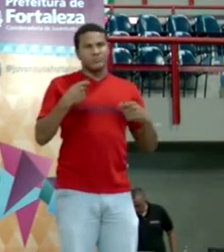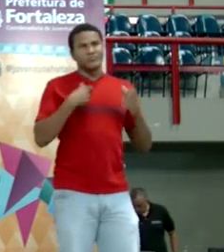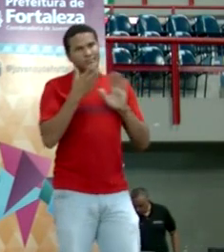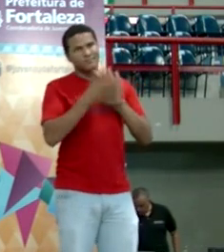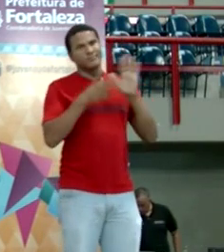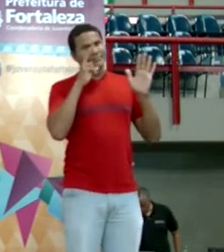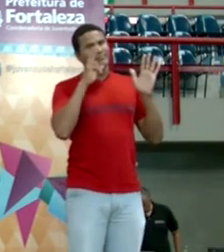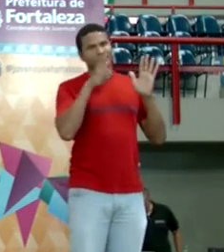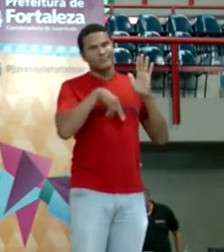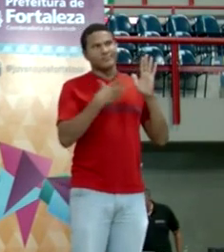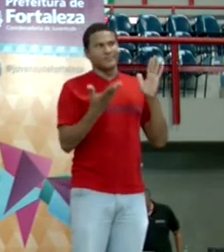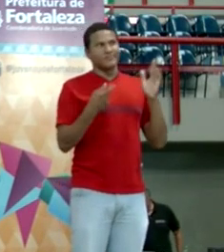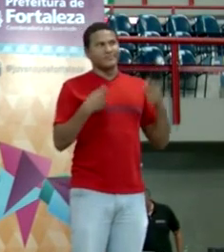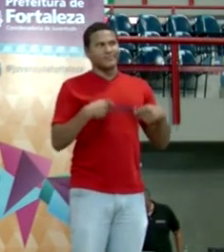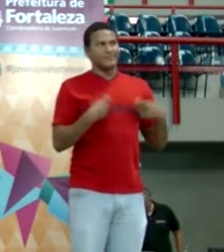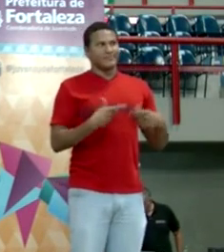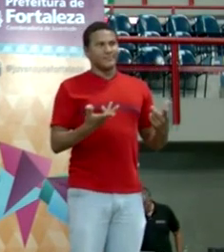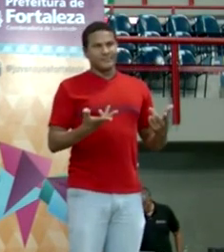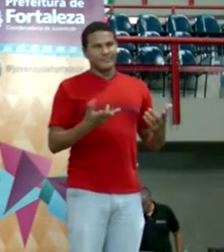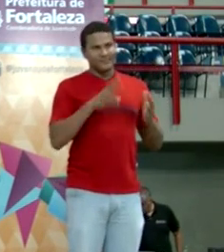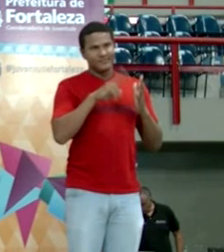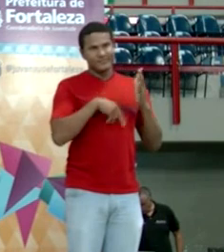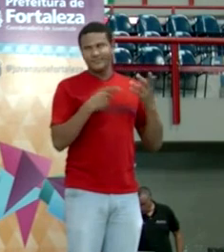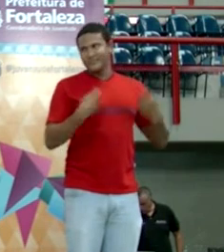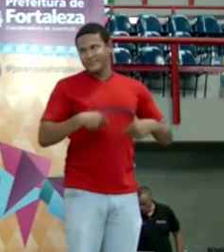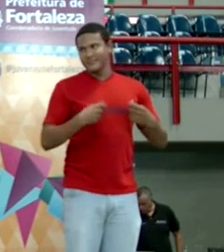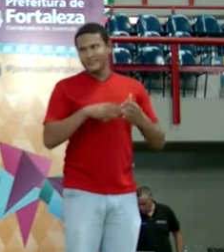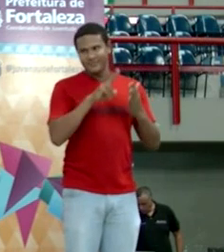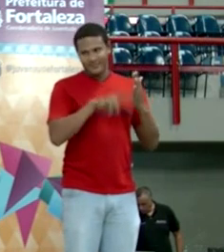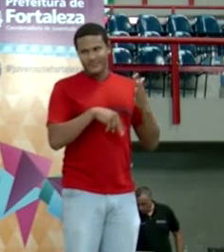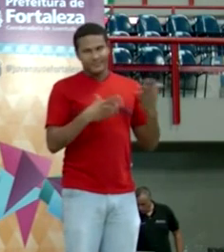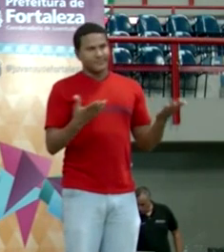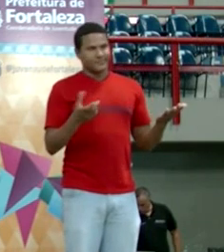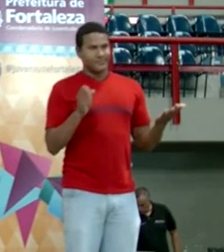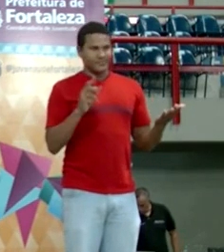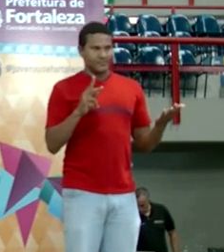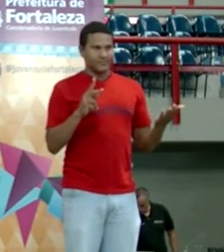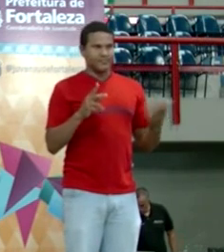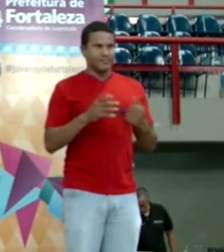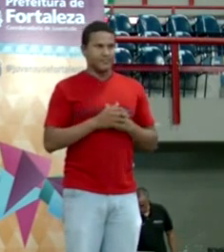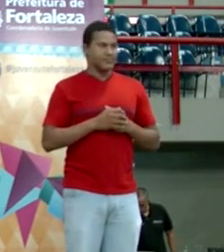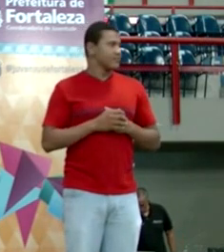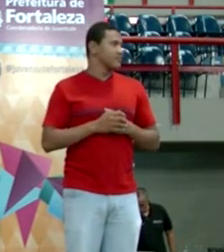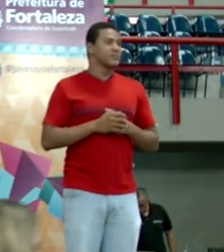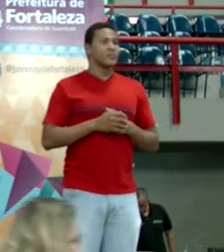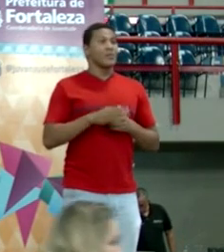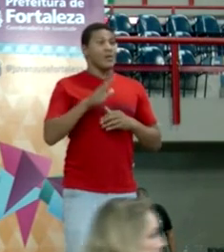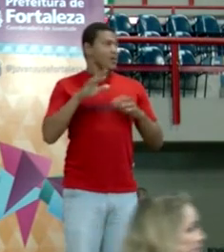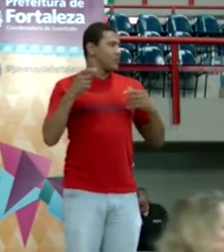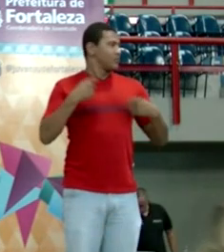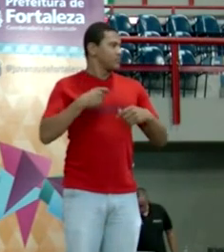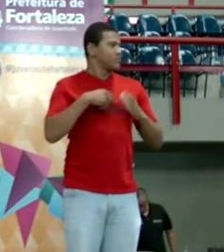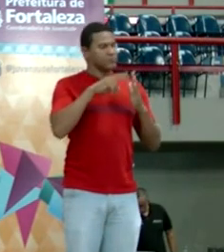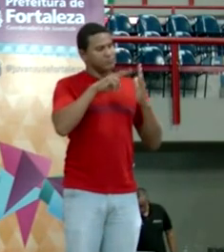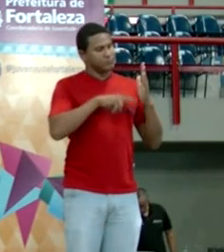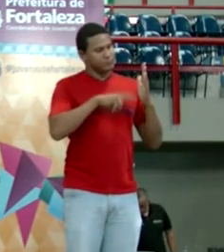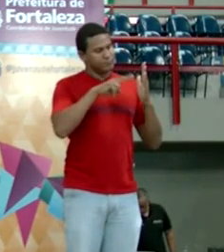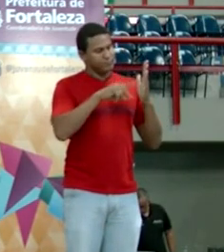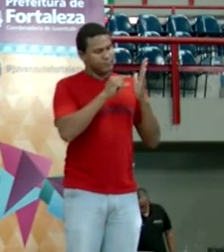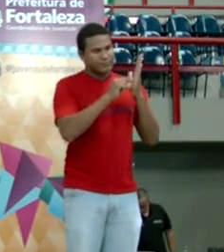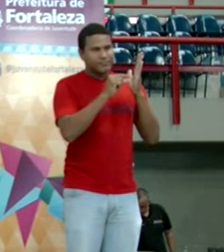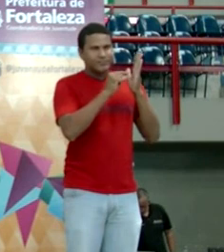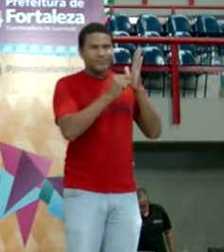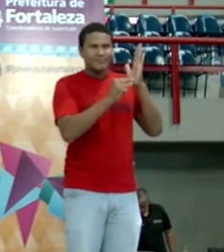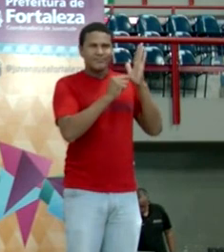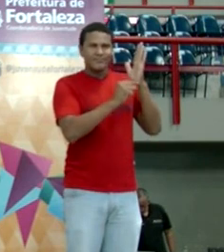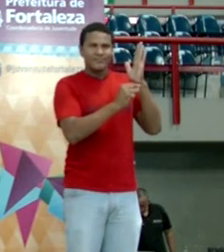jovem? Não tem como não ler o texto, tá bom? Então, você vai lendo o texto, grifando. Quando chegar